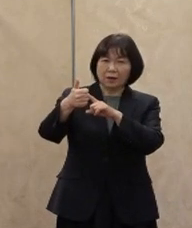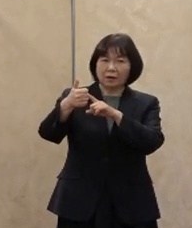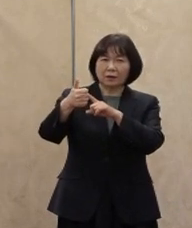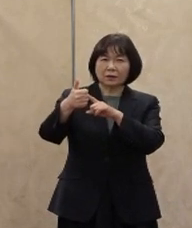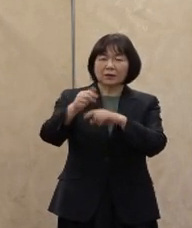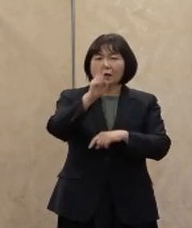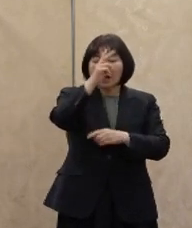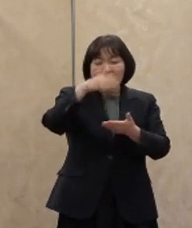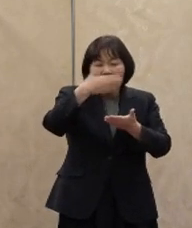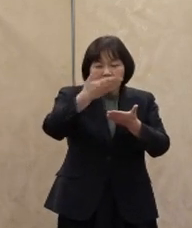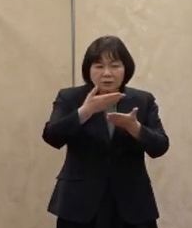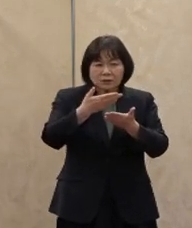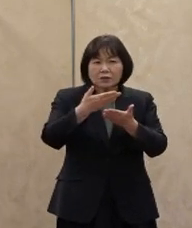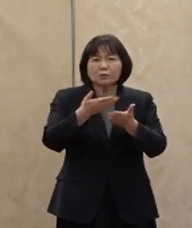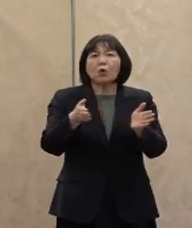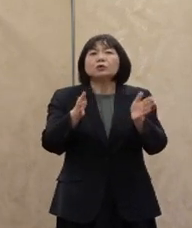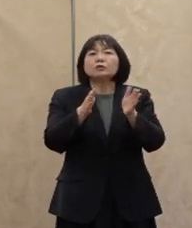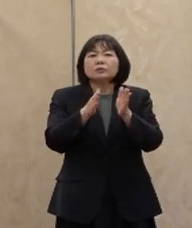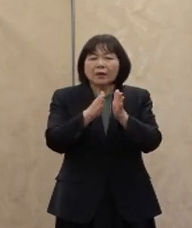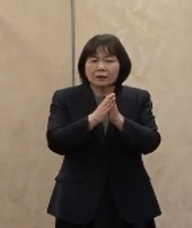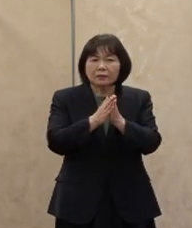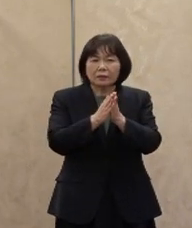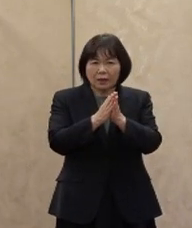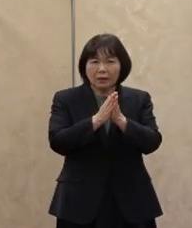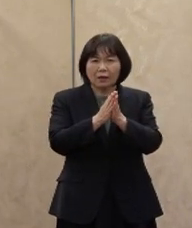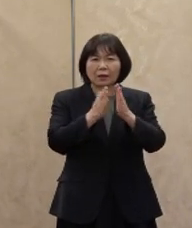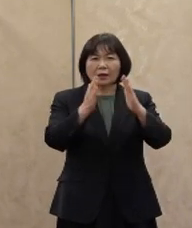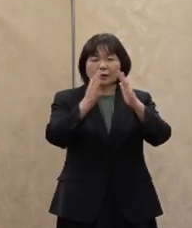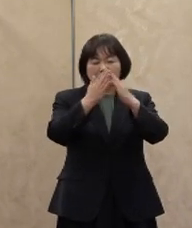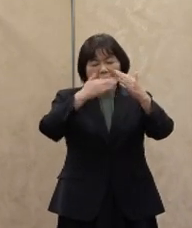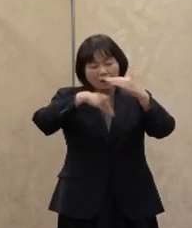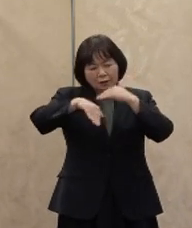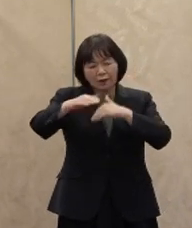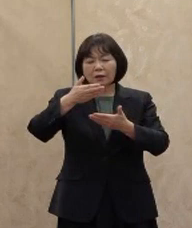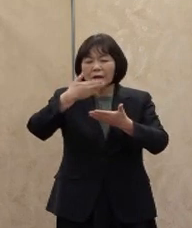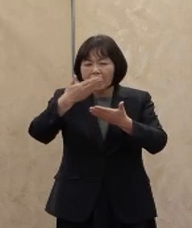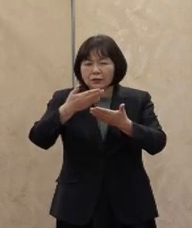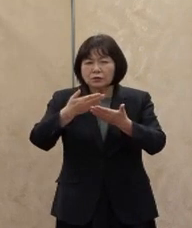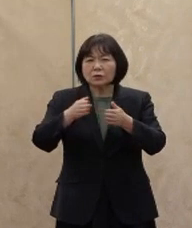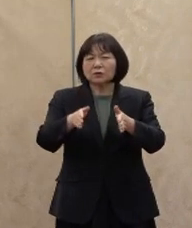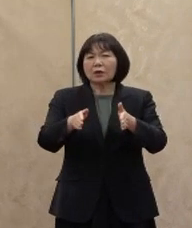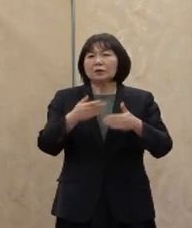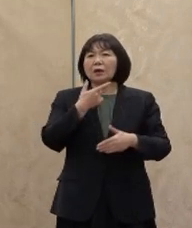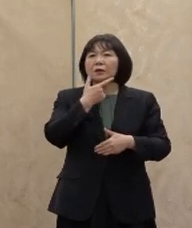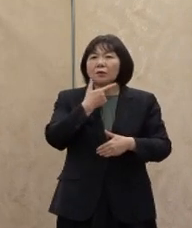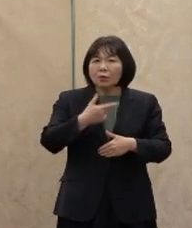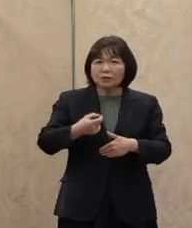ランチも含めて、極力外食っていうのは控えるように呼びかけているようで、